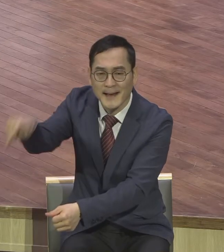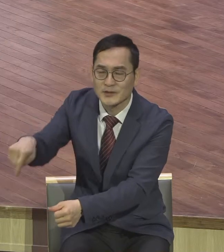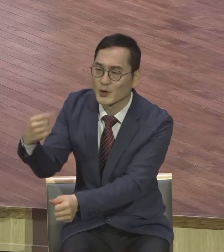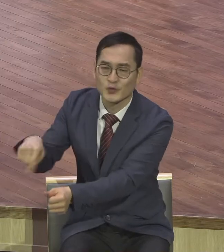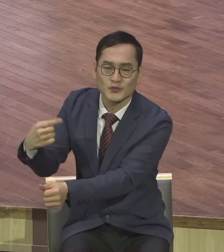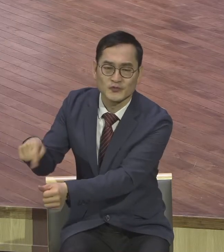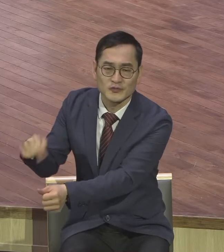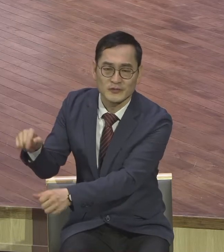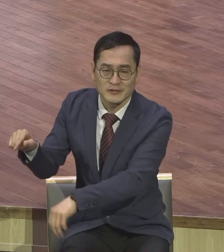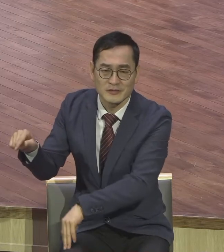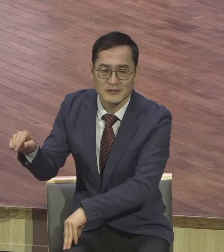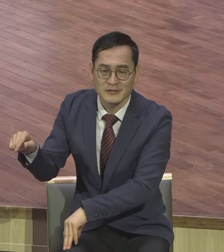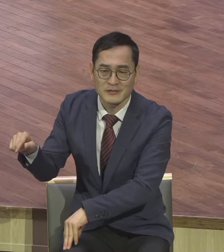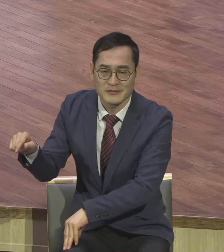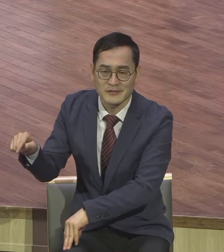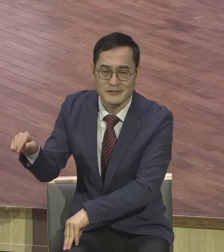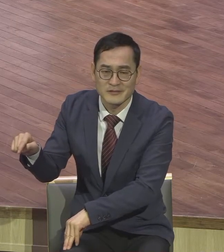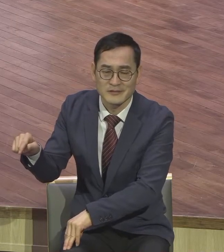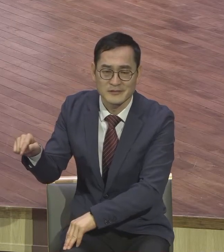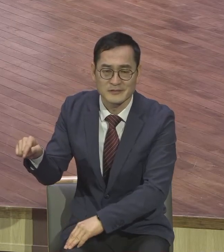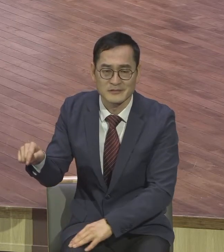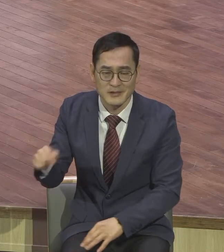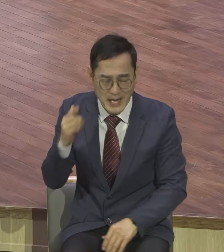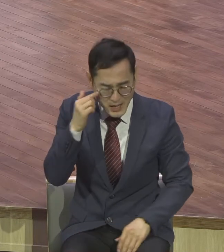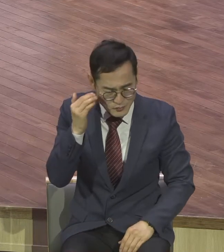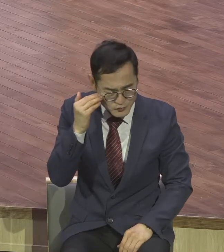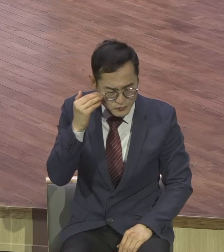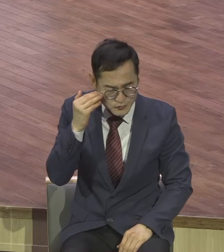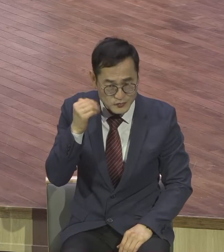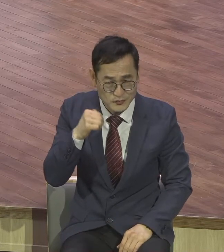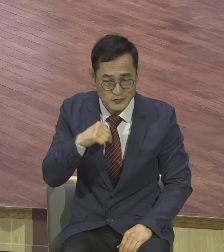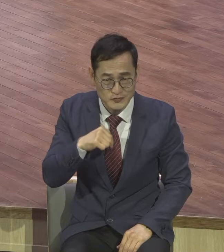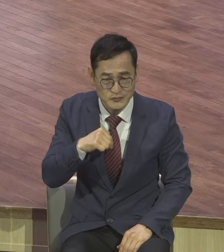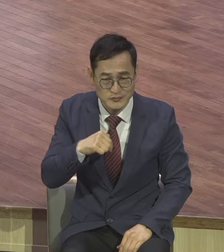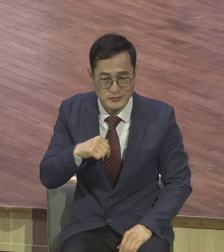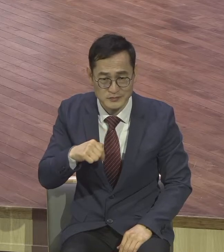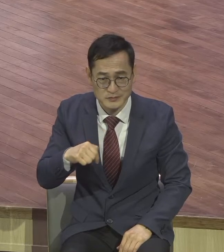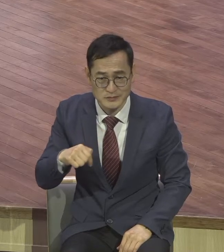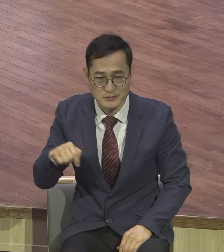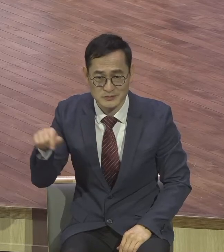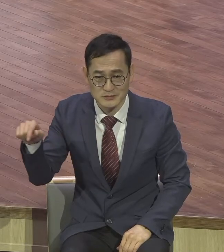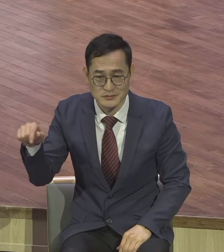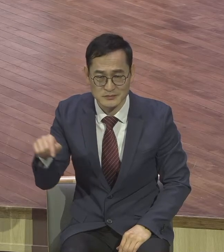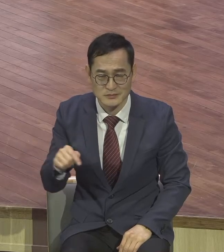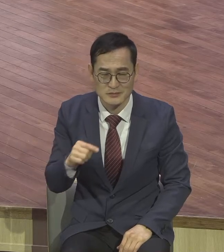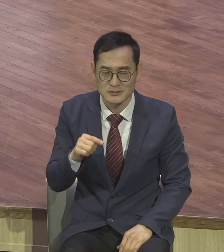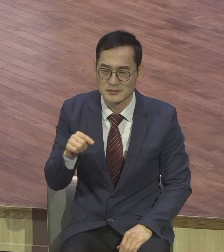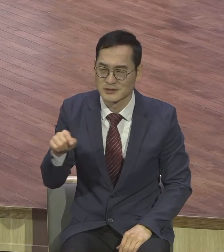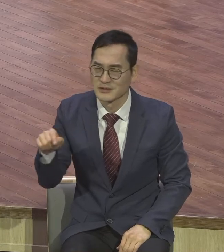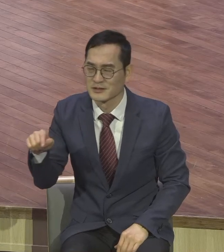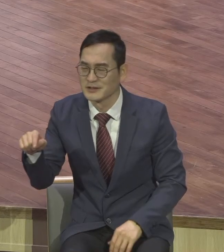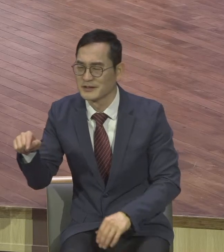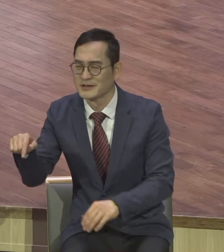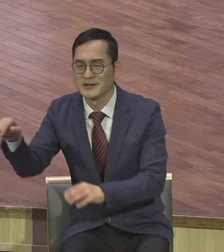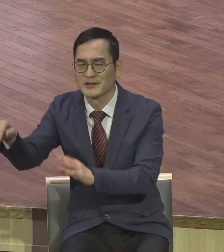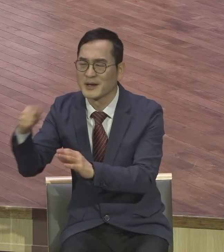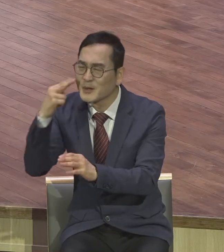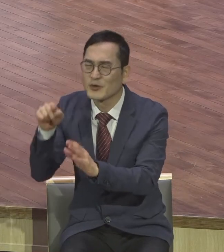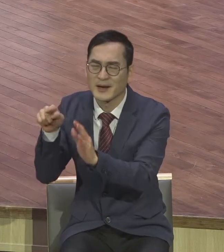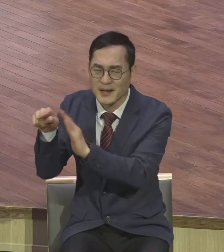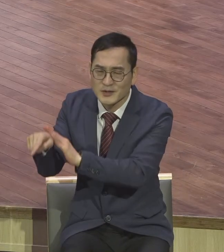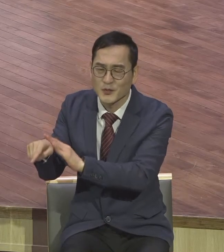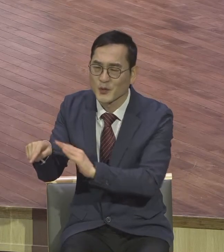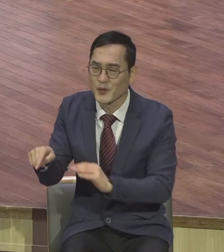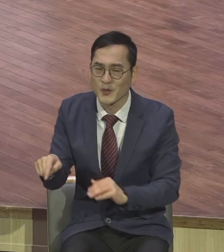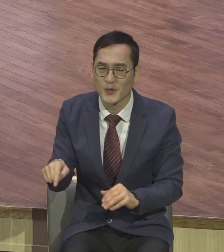한국 자녀들을 둔 학교는 어머니들이 찾아가서 선생님들에게 잘 보이려고